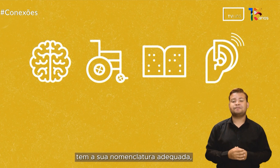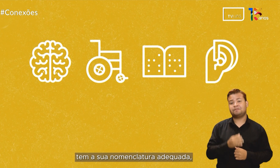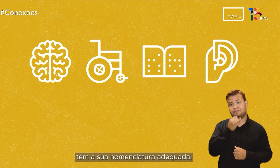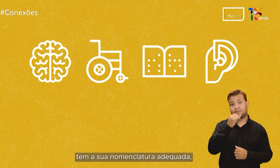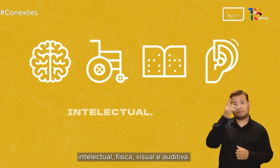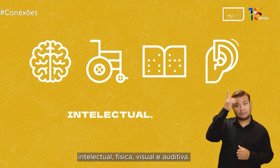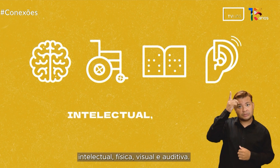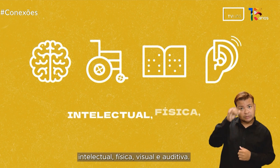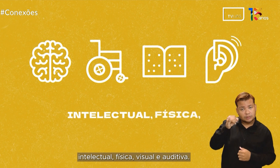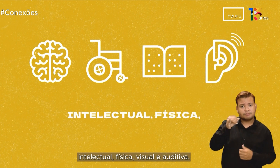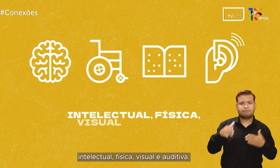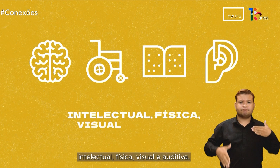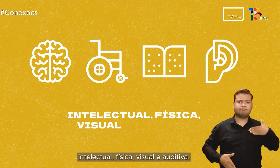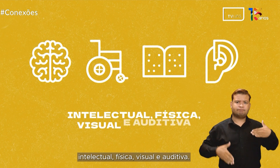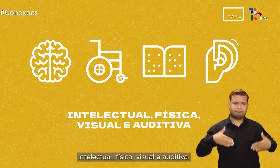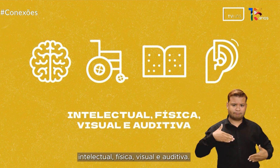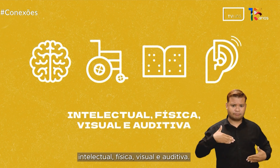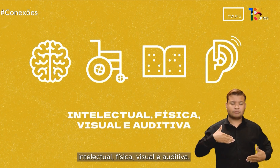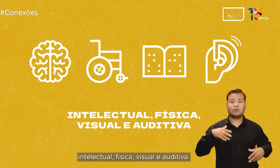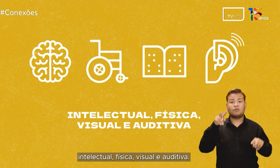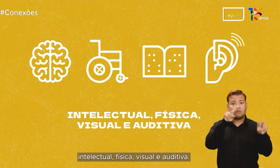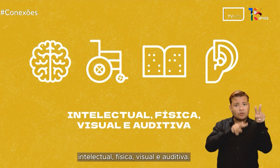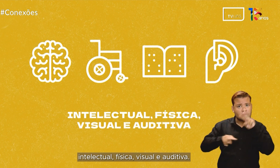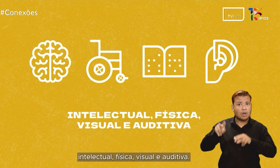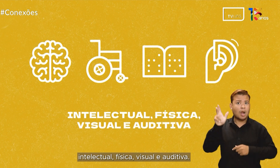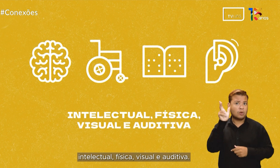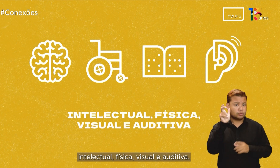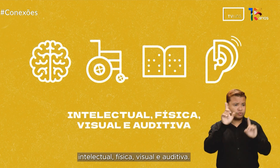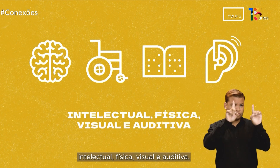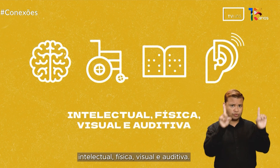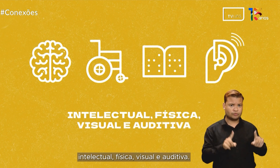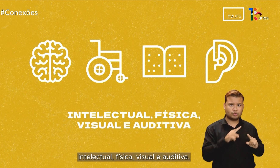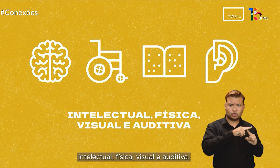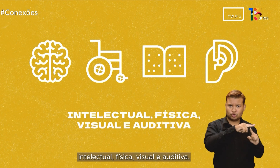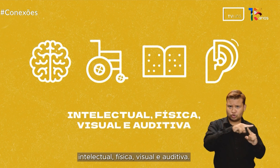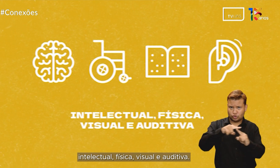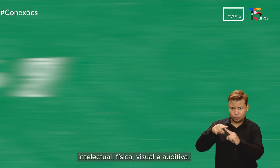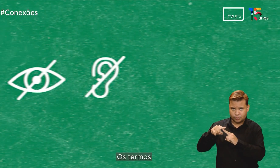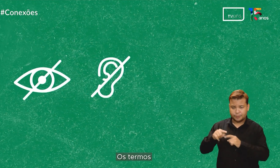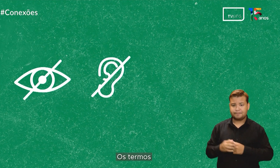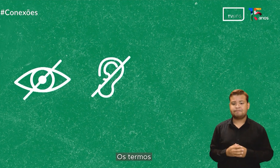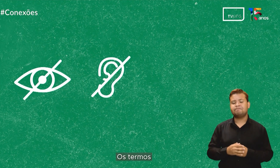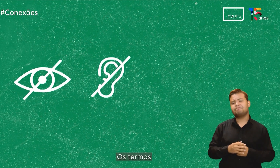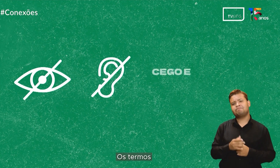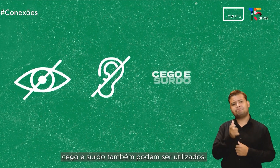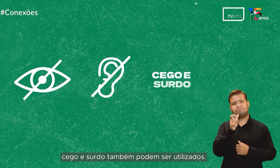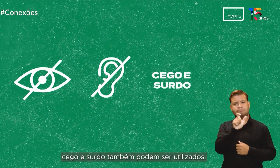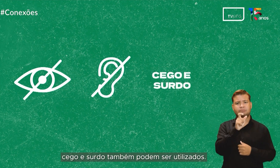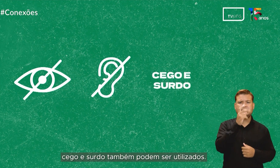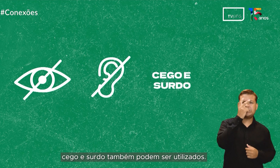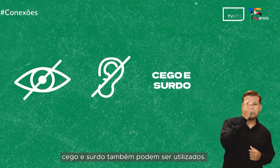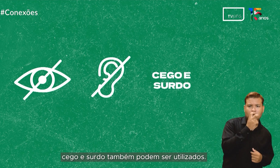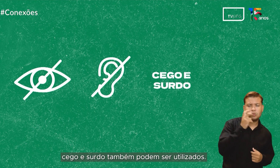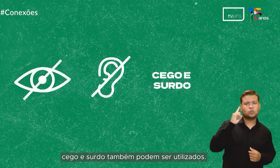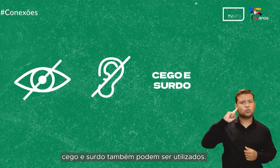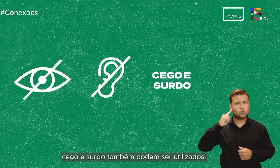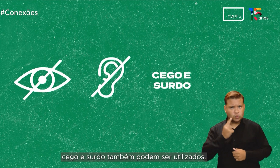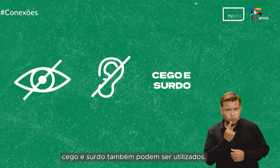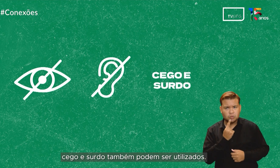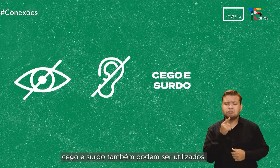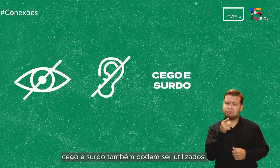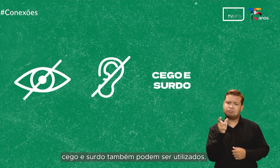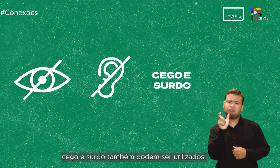adequada: intelectual, física, visual e auditiva. Os termos cego e